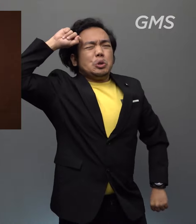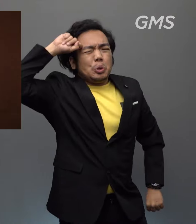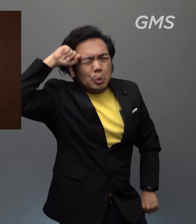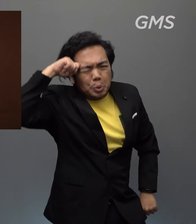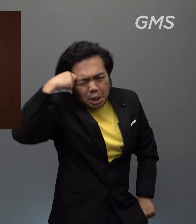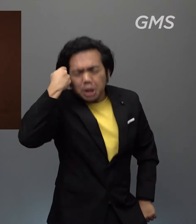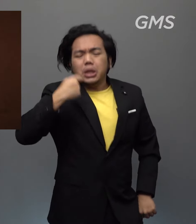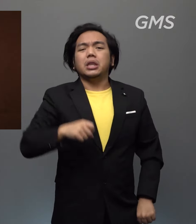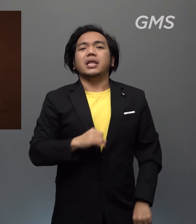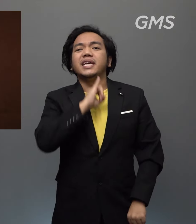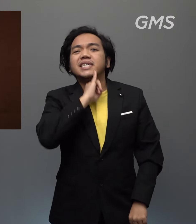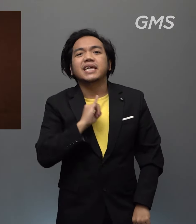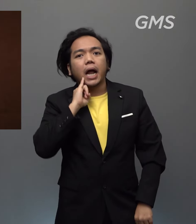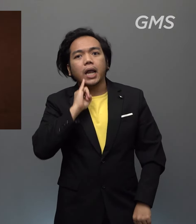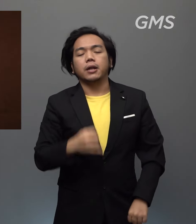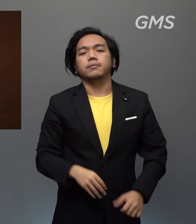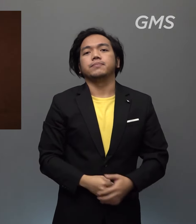Israel.